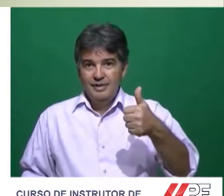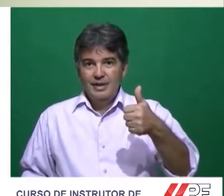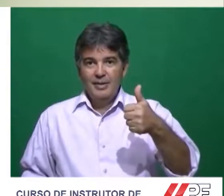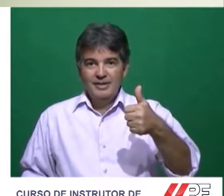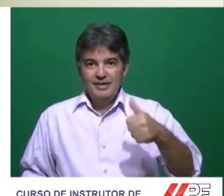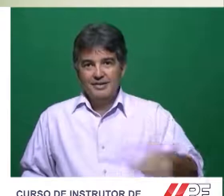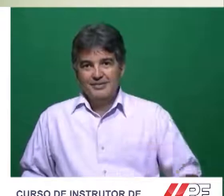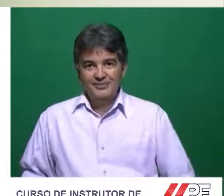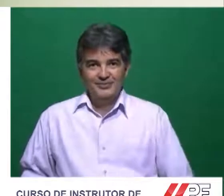Até mais.